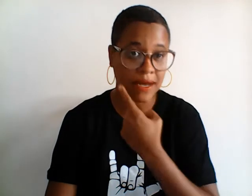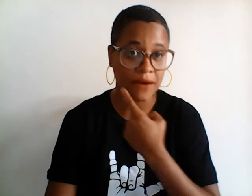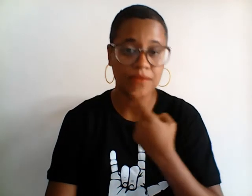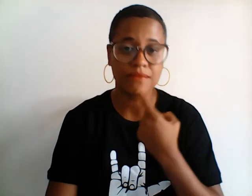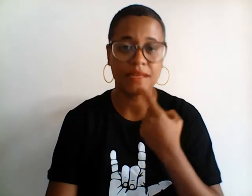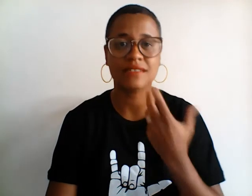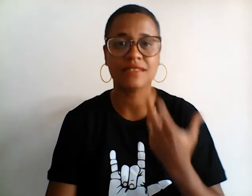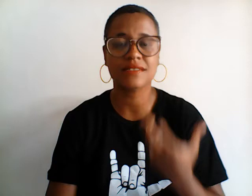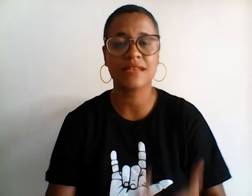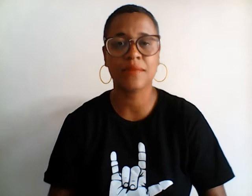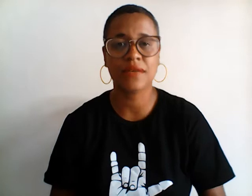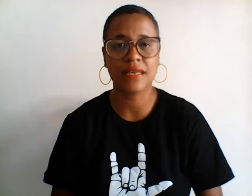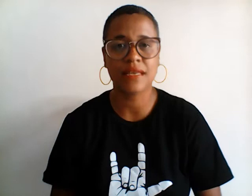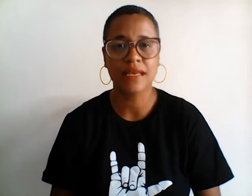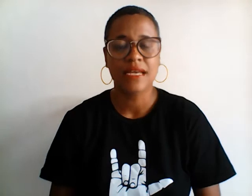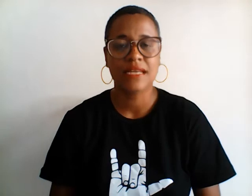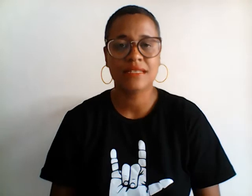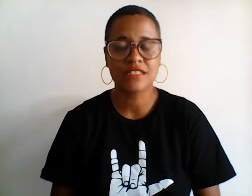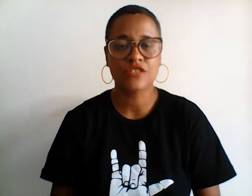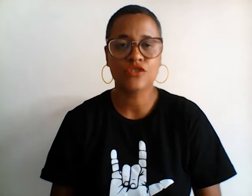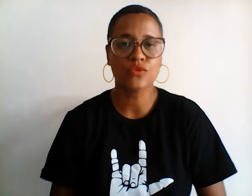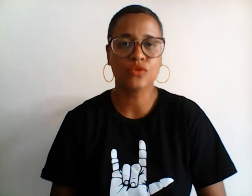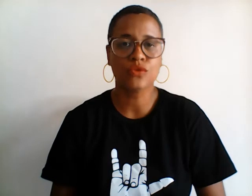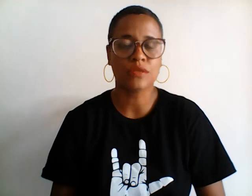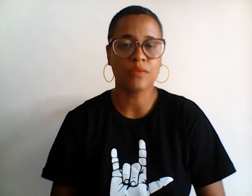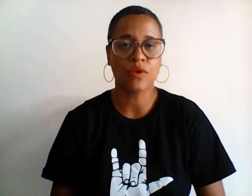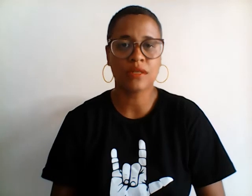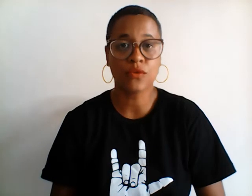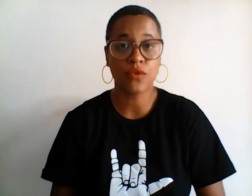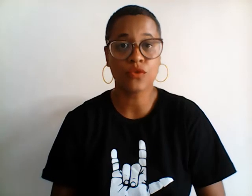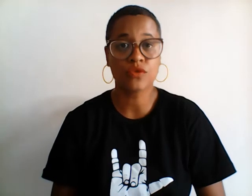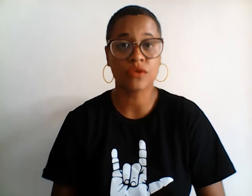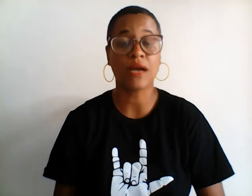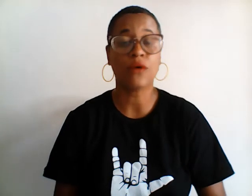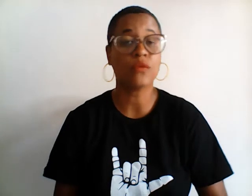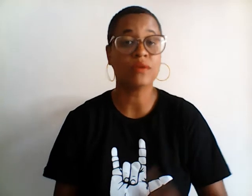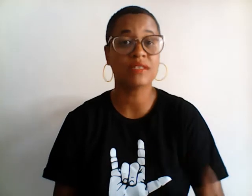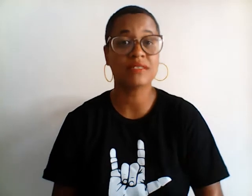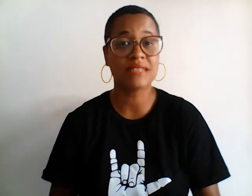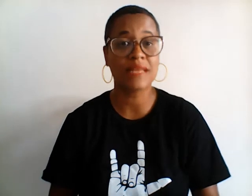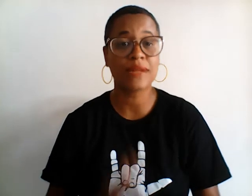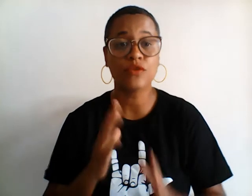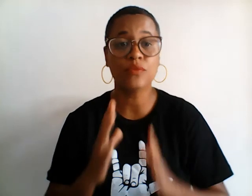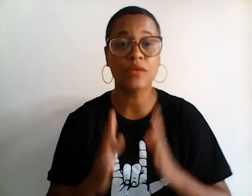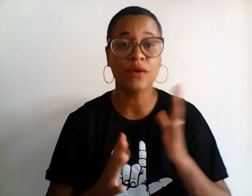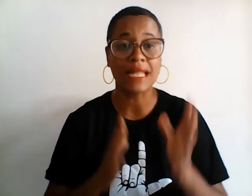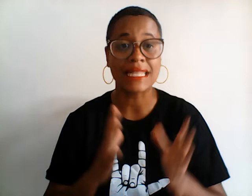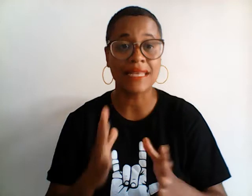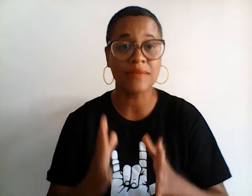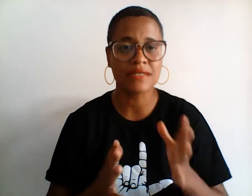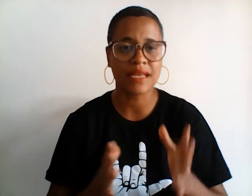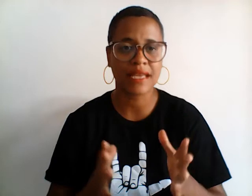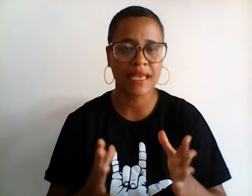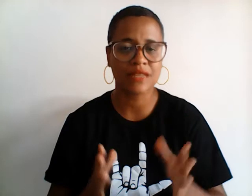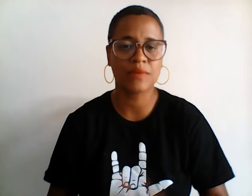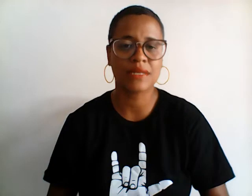labial, né? A gente sabe que existem surdos, embora não ouçam, e algumas vezes nem predominam a Libras, né? Que é a língua